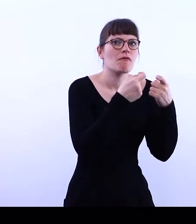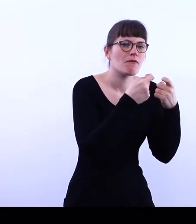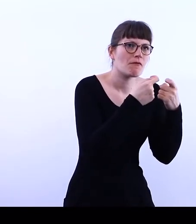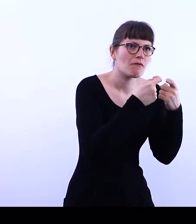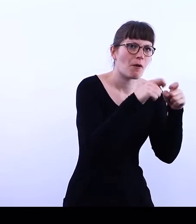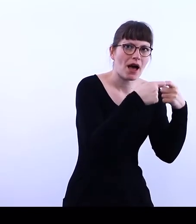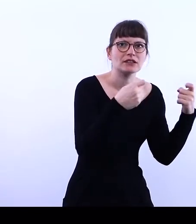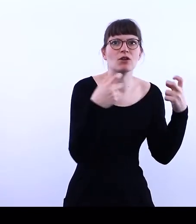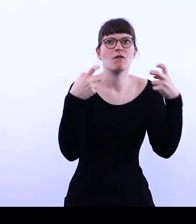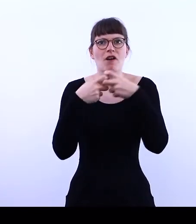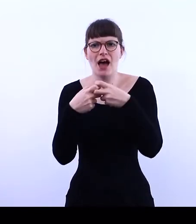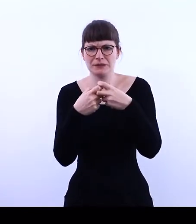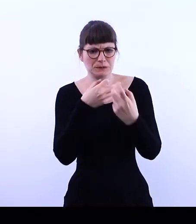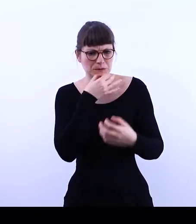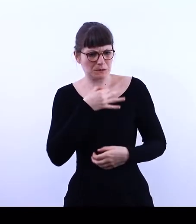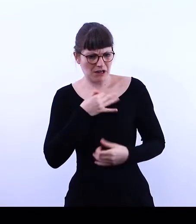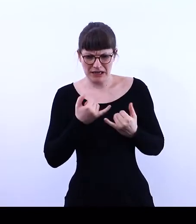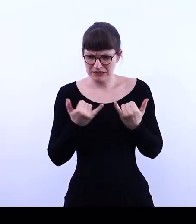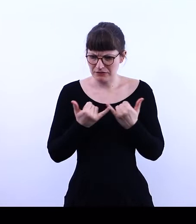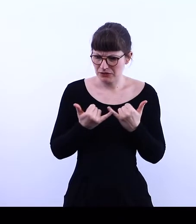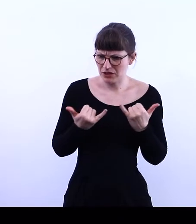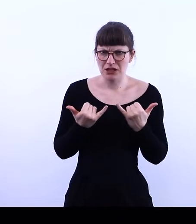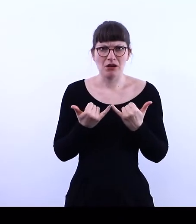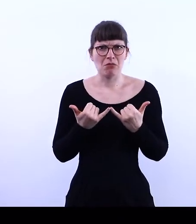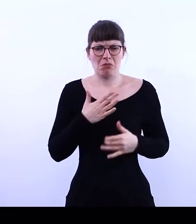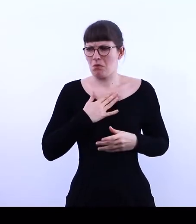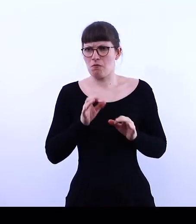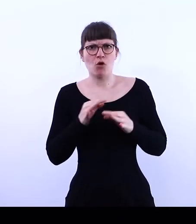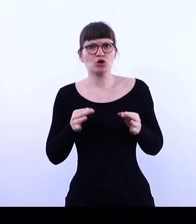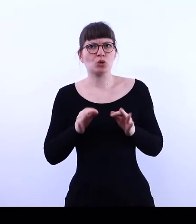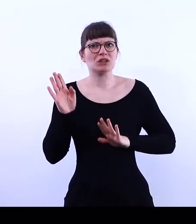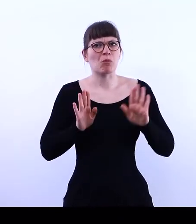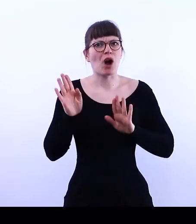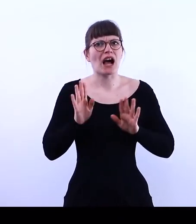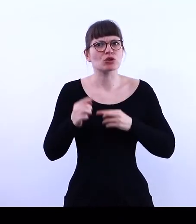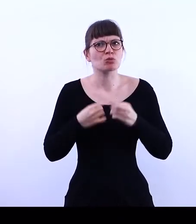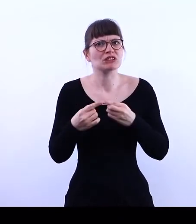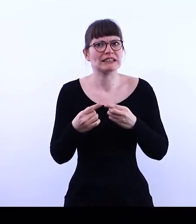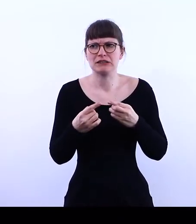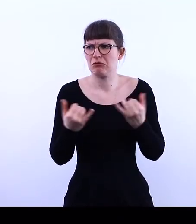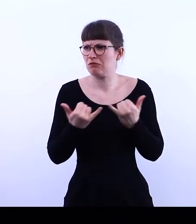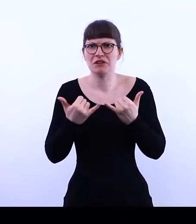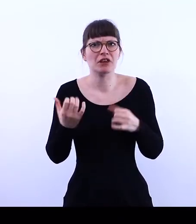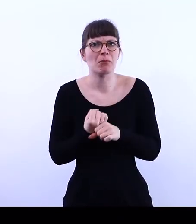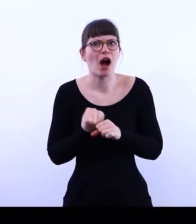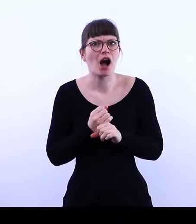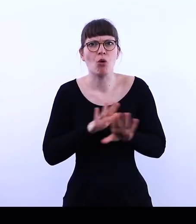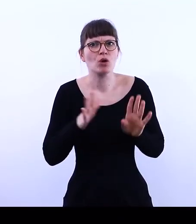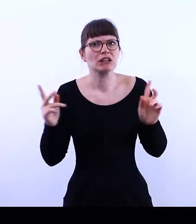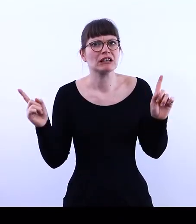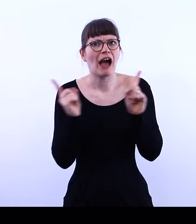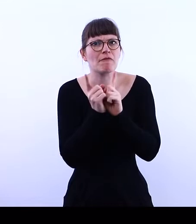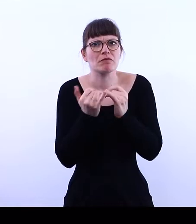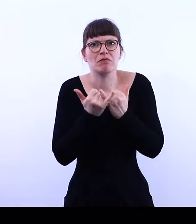gestellt wurden, Okay, was machen wir jetzt? Wie können wir denn unsere ureigensten Funktionen, demokratische Prozesse überhaupt ausüben, wenn wir uns eben gerade nicht mehr treffen